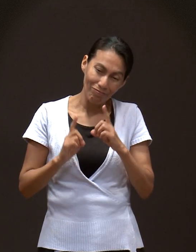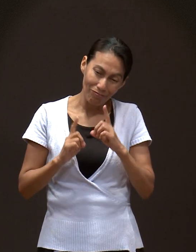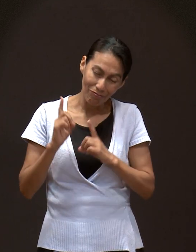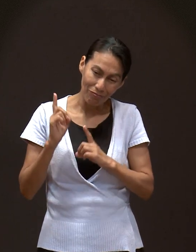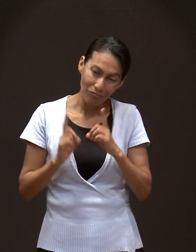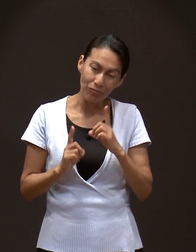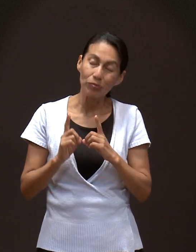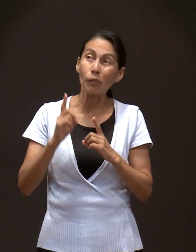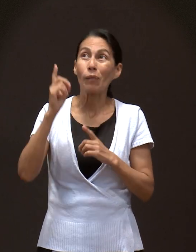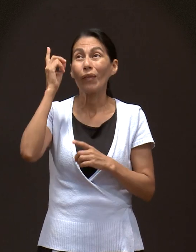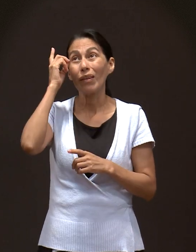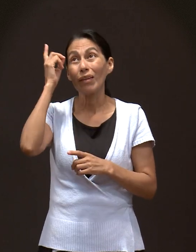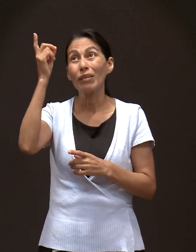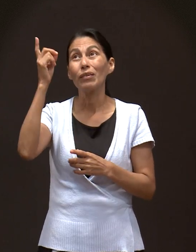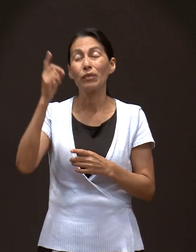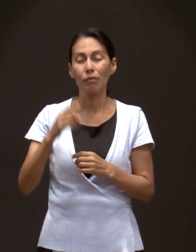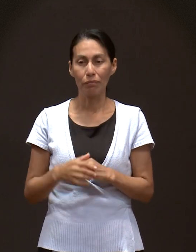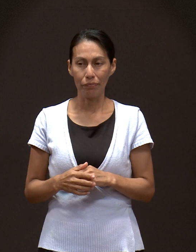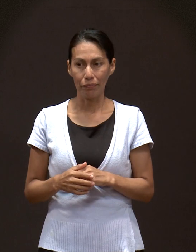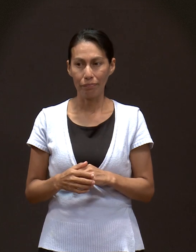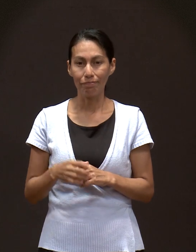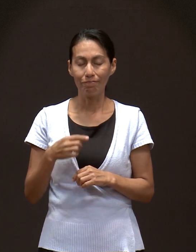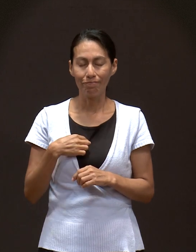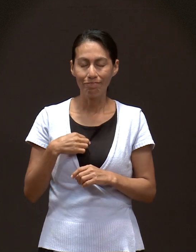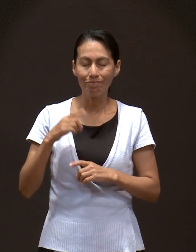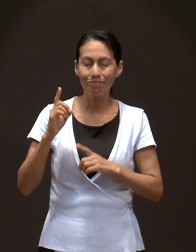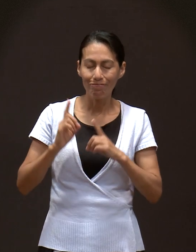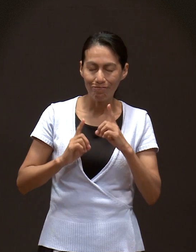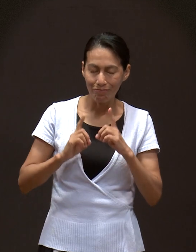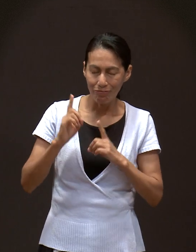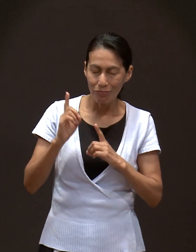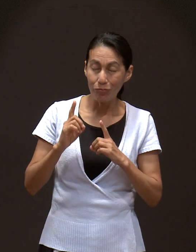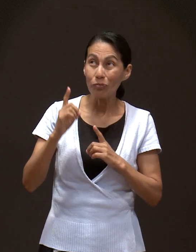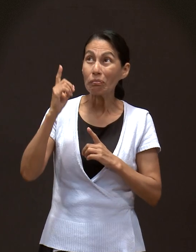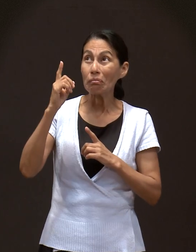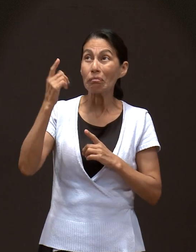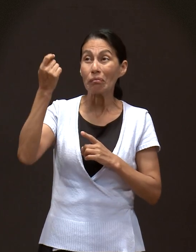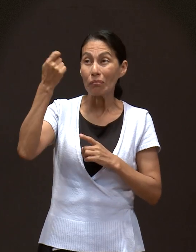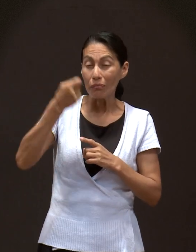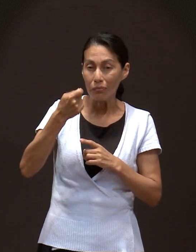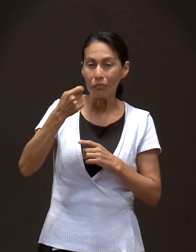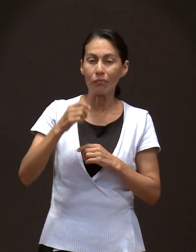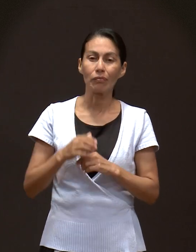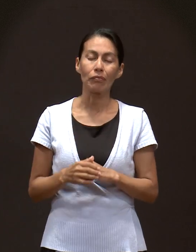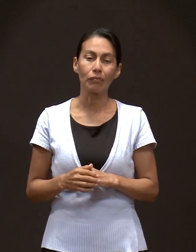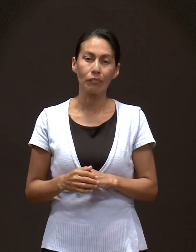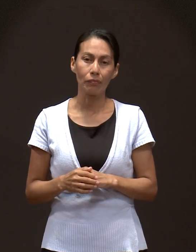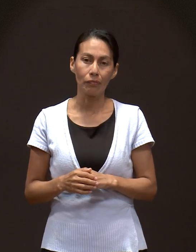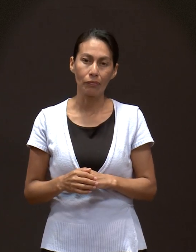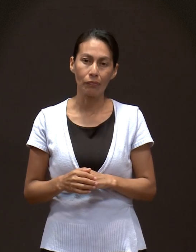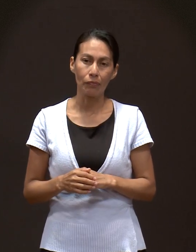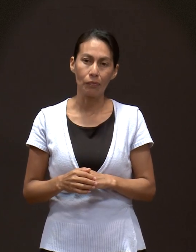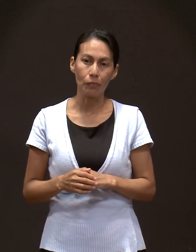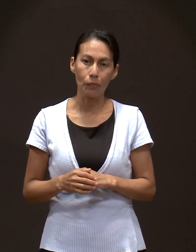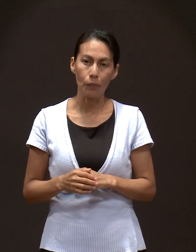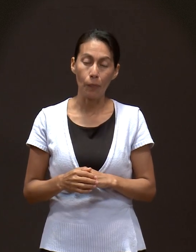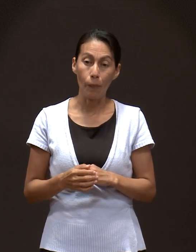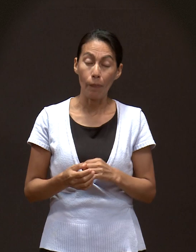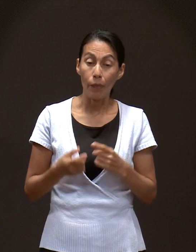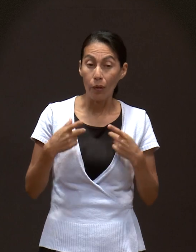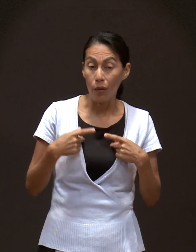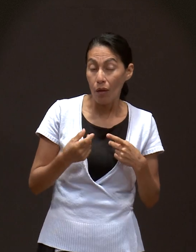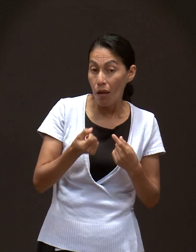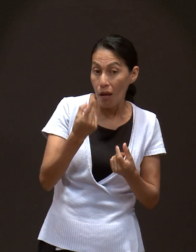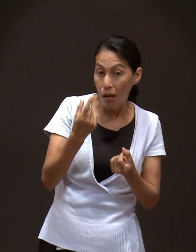Porque dudé de Dios. Dudé de que si me podía seguir bendiciendo. De si